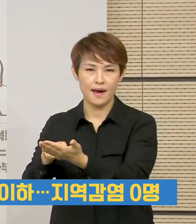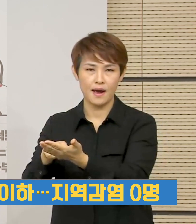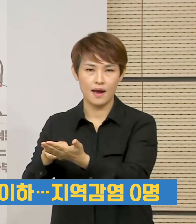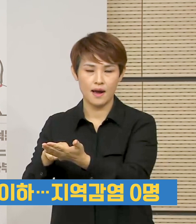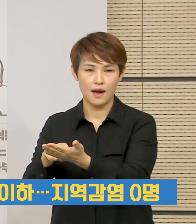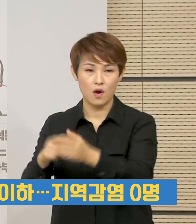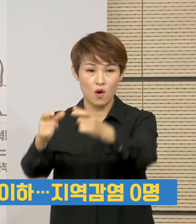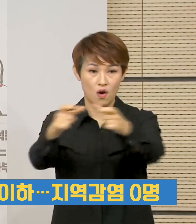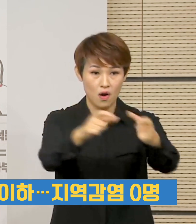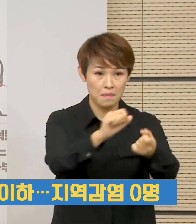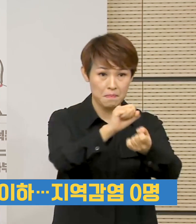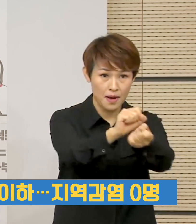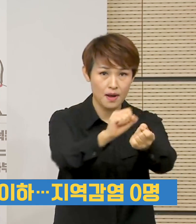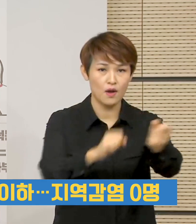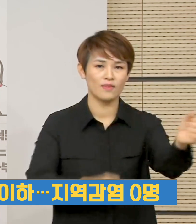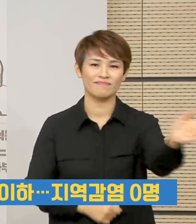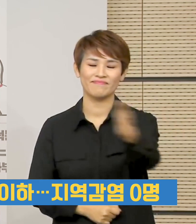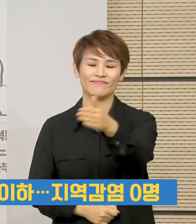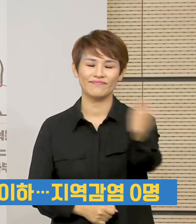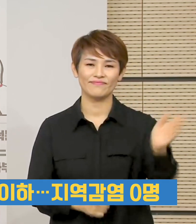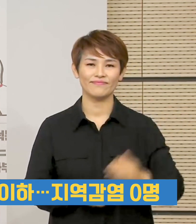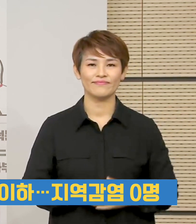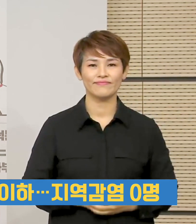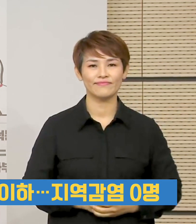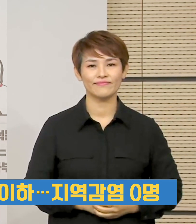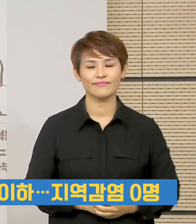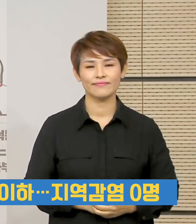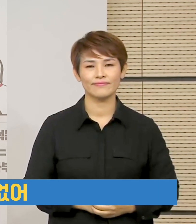사회의 금 념 한잔은 없었습니다